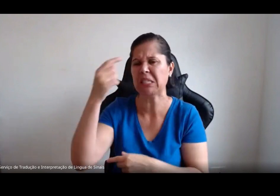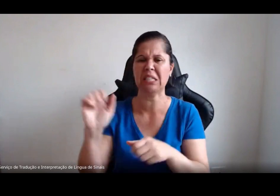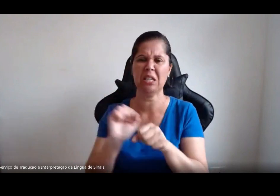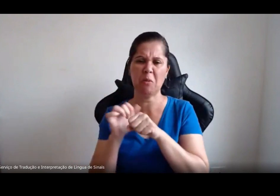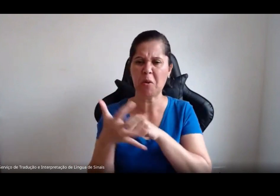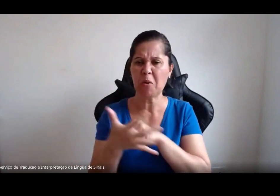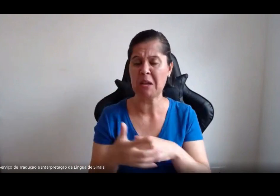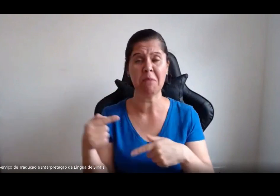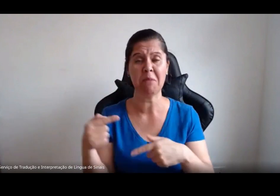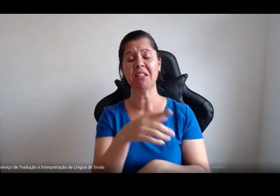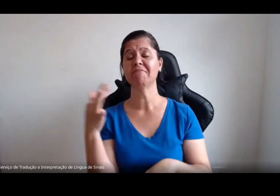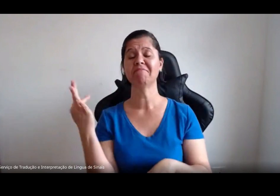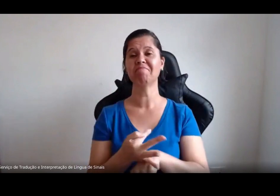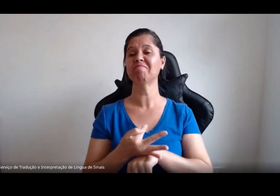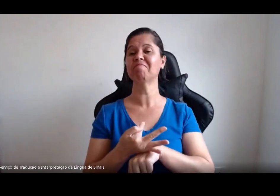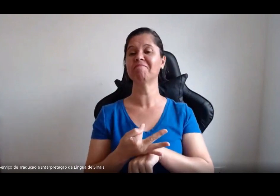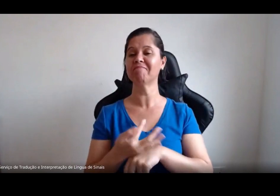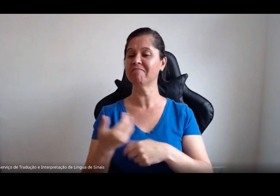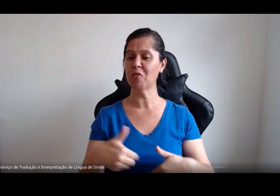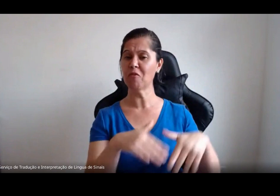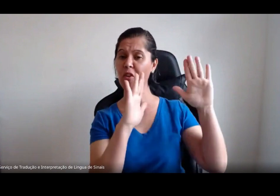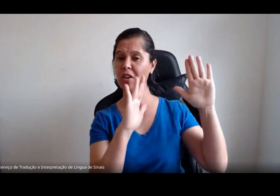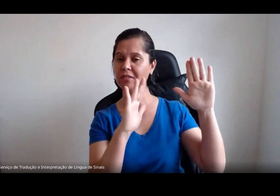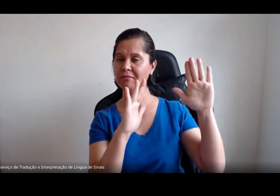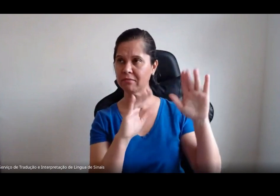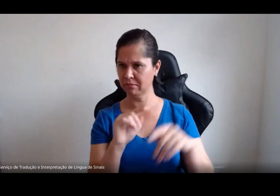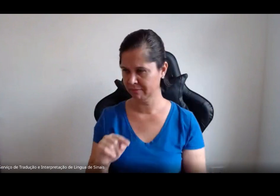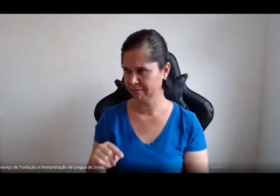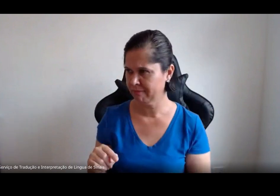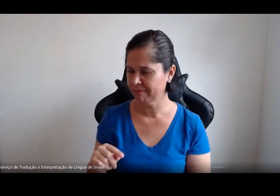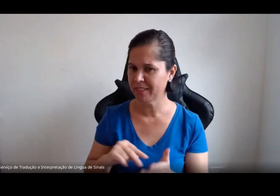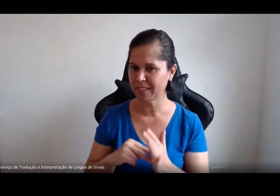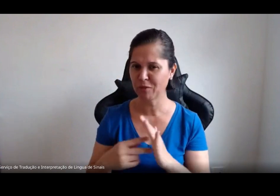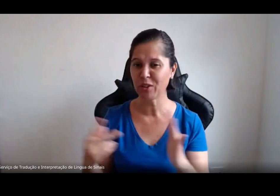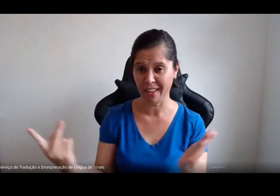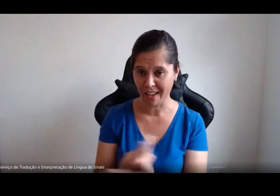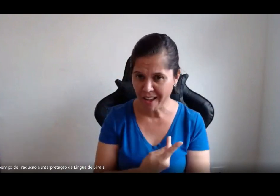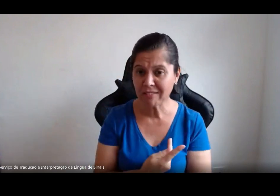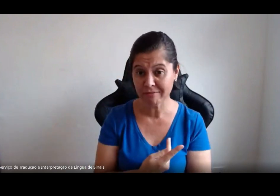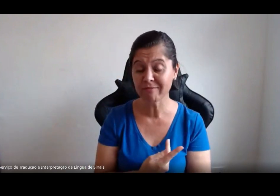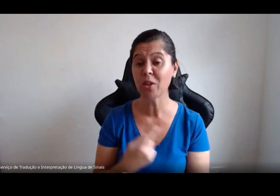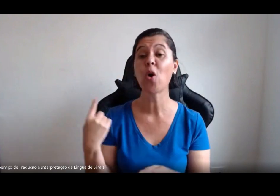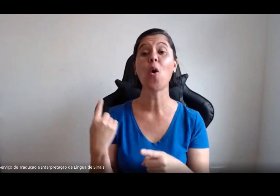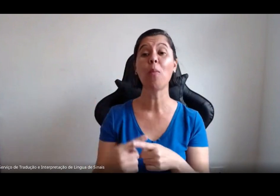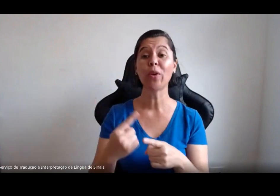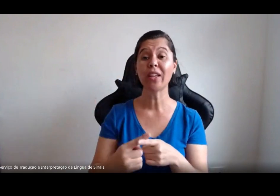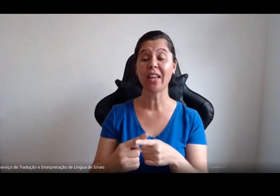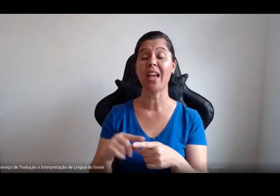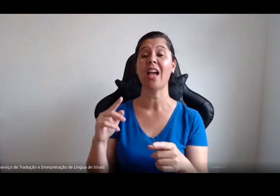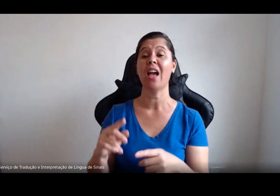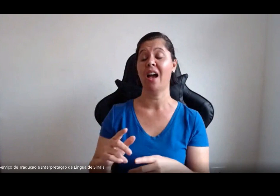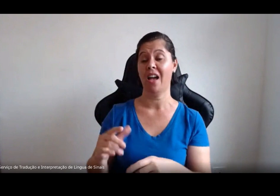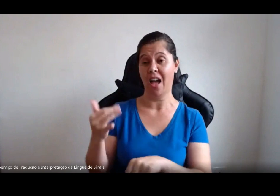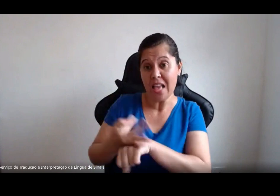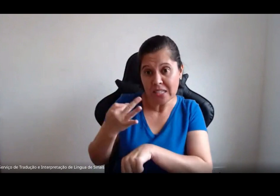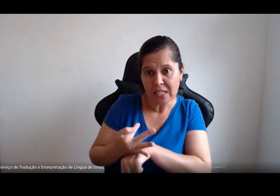França, ele tem resiliência. Na verdade, está errado isso, porque a resiliência ocorre após